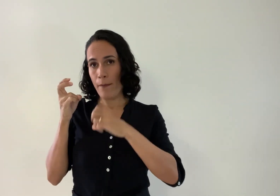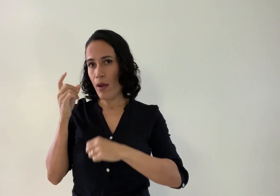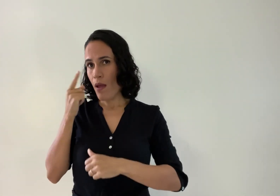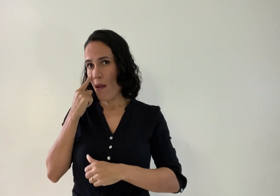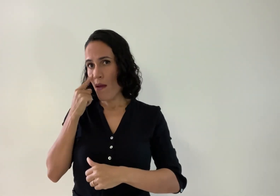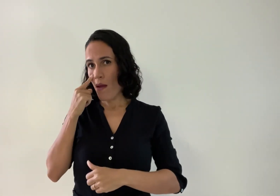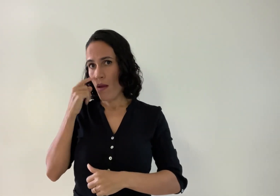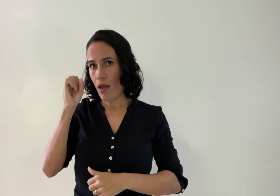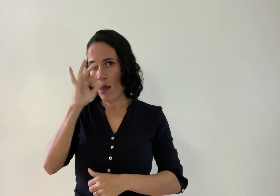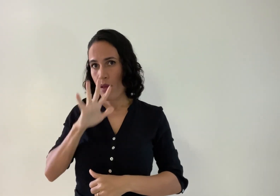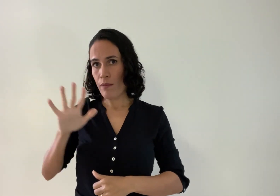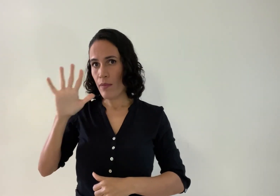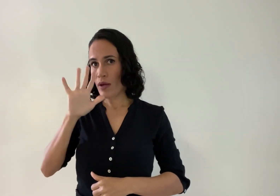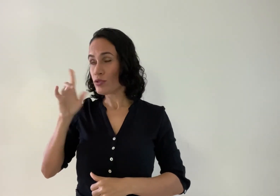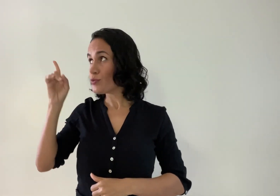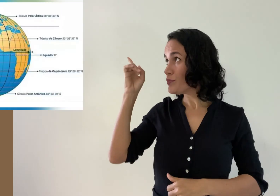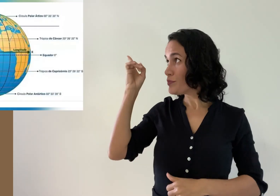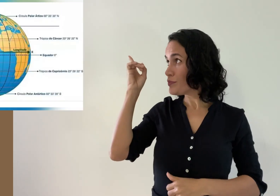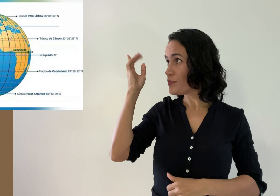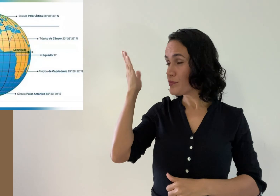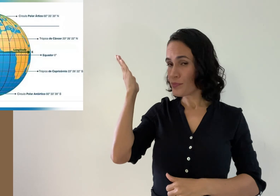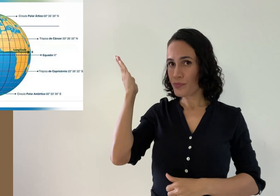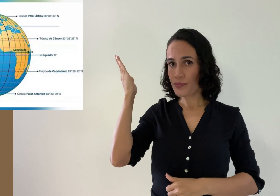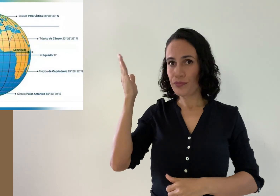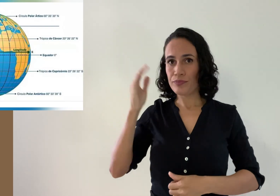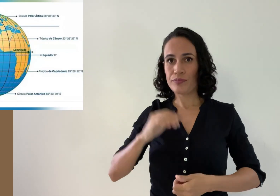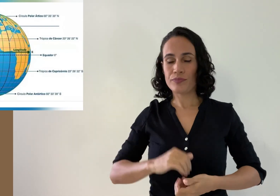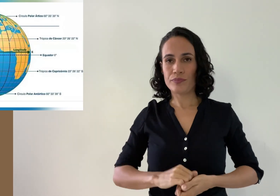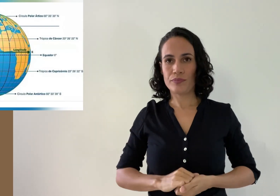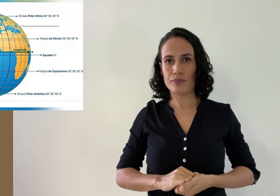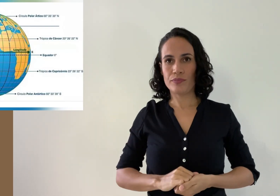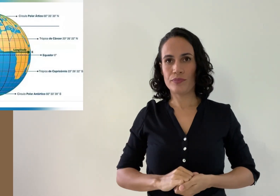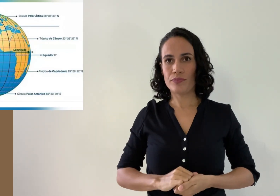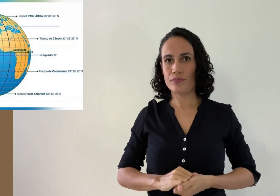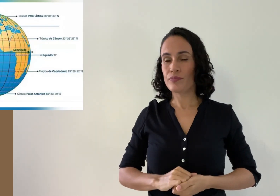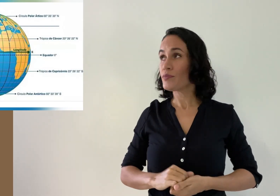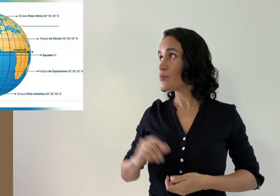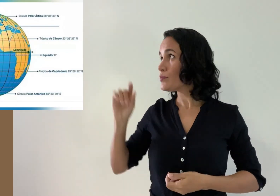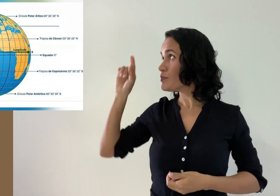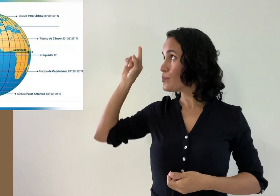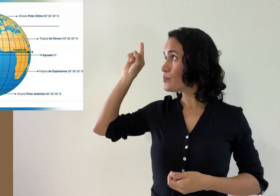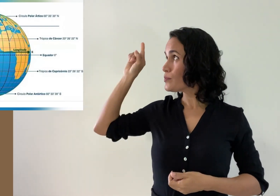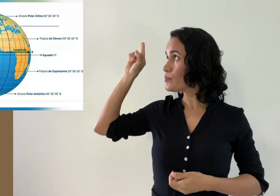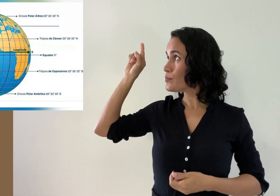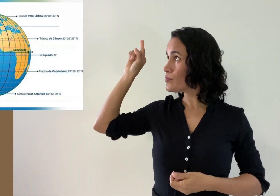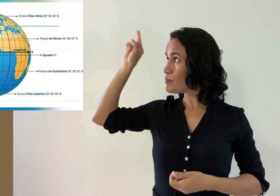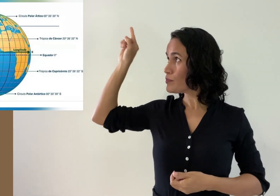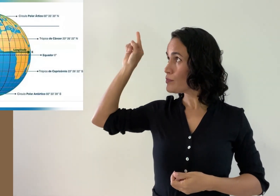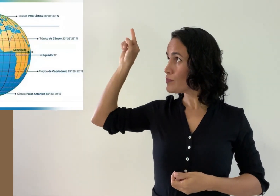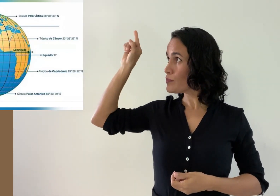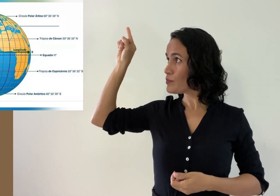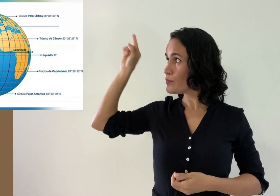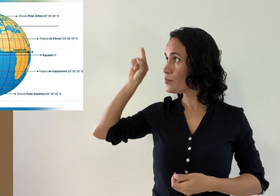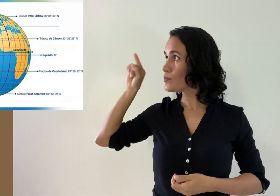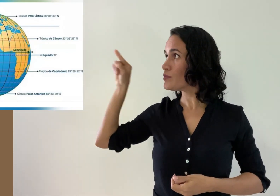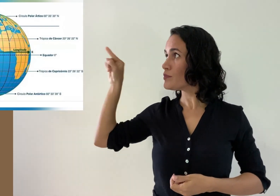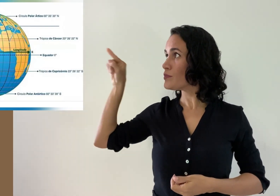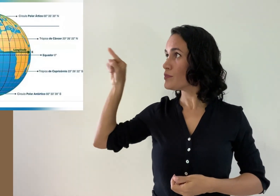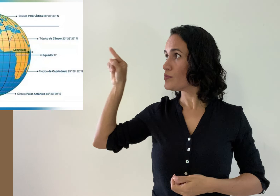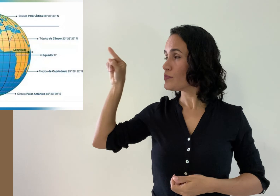Entre os dois trópicos, então, o Trópico de Câncer, ao 23 graus e 27 minutos, e o Trópico de Capricórnio, 23 graus e 27, eu tenho